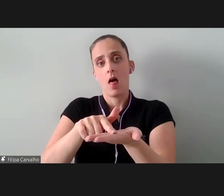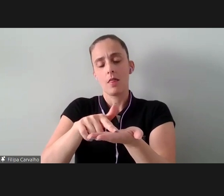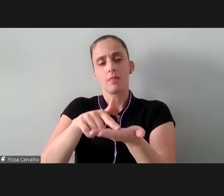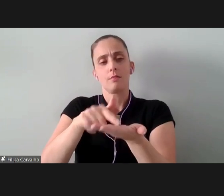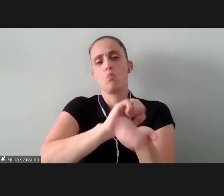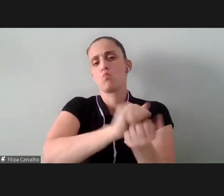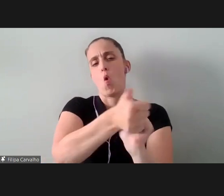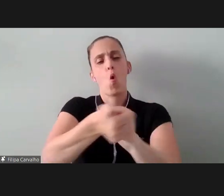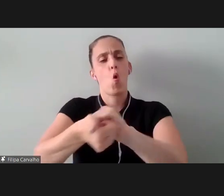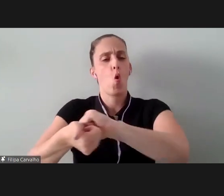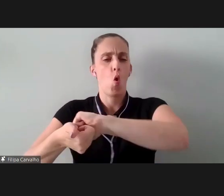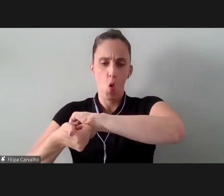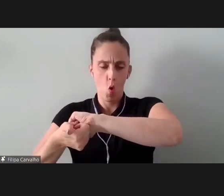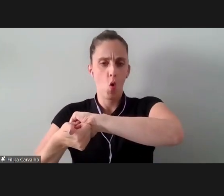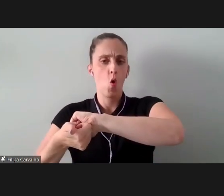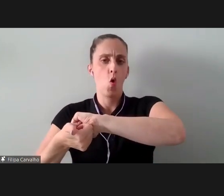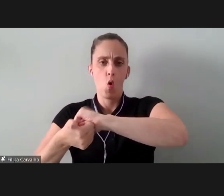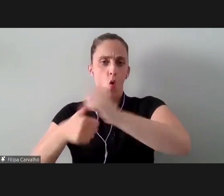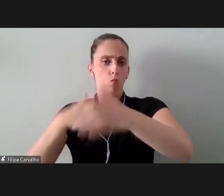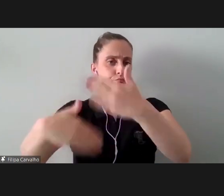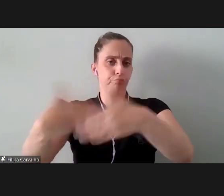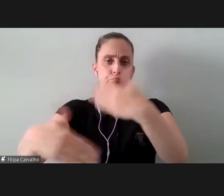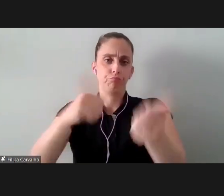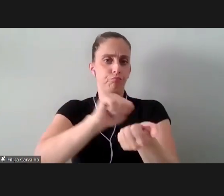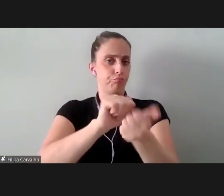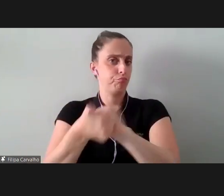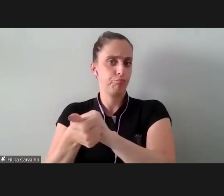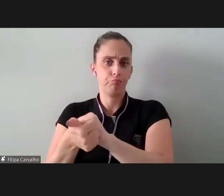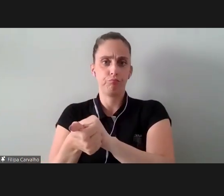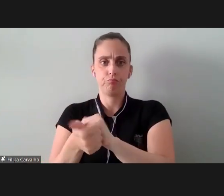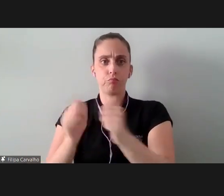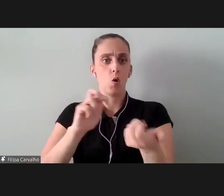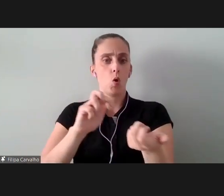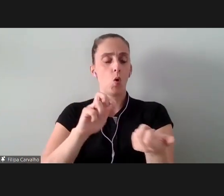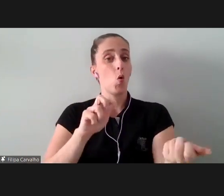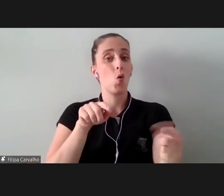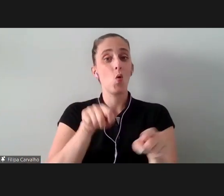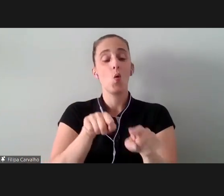mudança cada vez mais acelerada, em que os problemas tendem a ficar cada vez